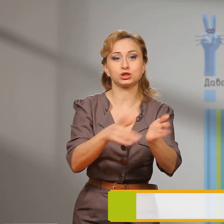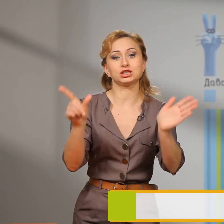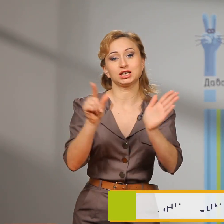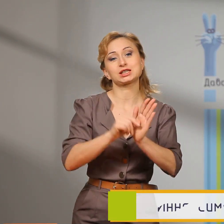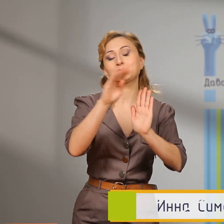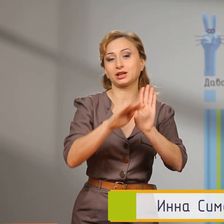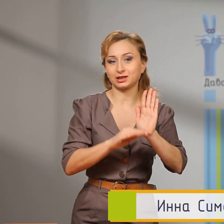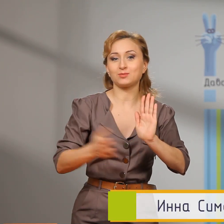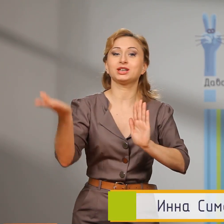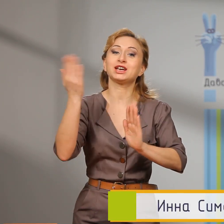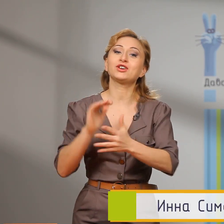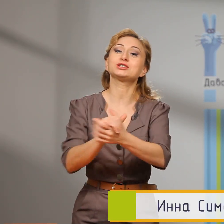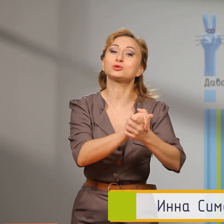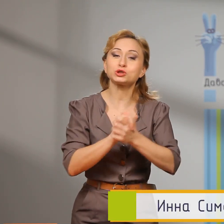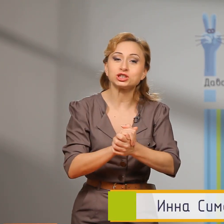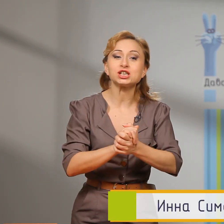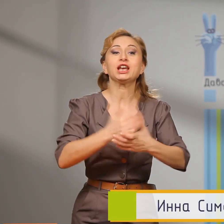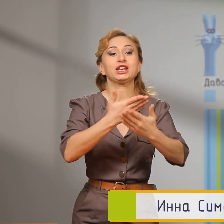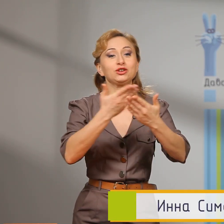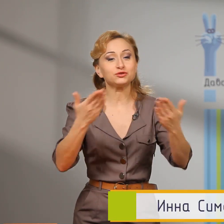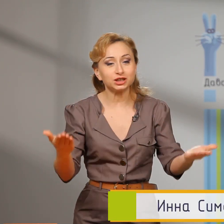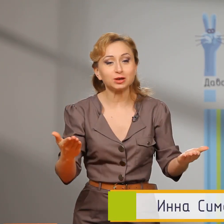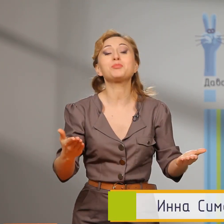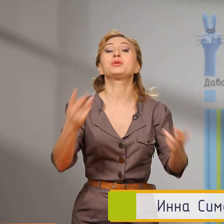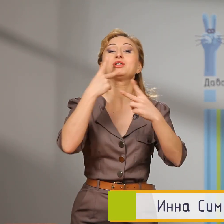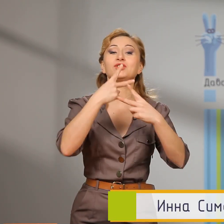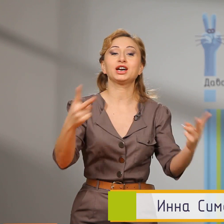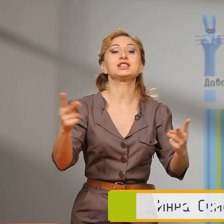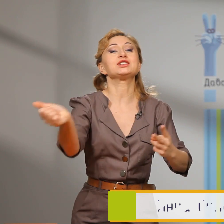Путешествуйте с программой «Давай дружить», и вы побываете в